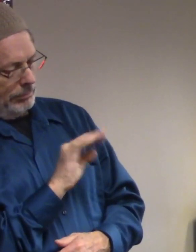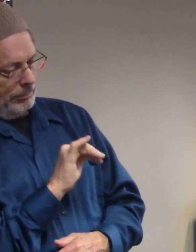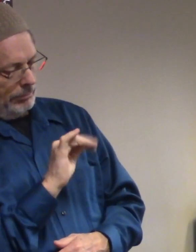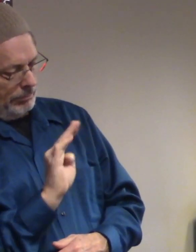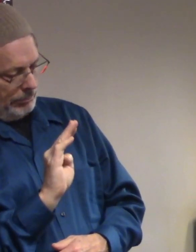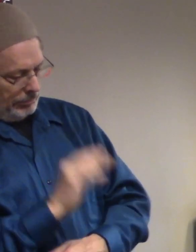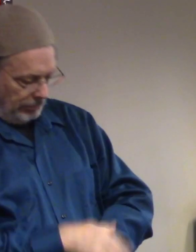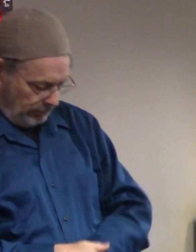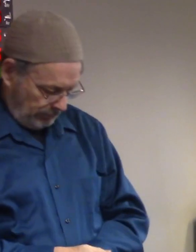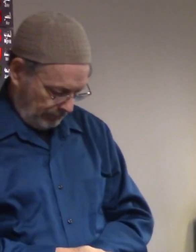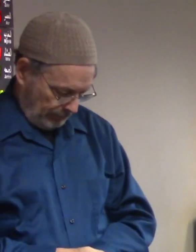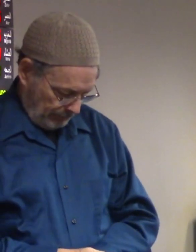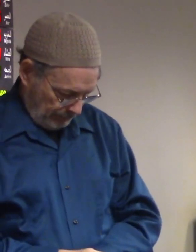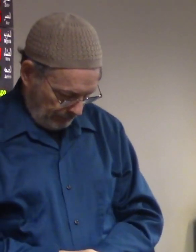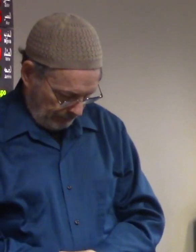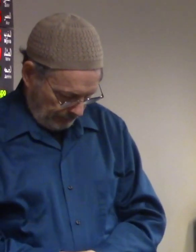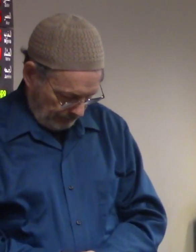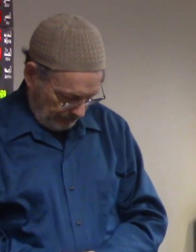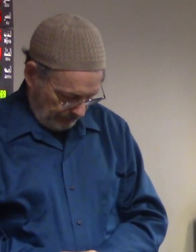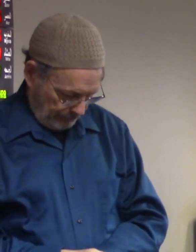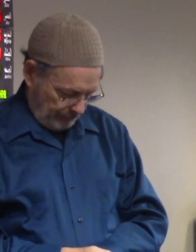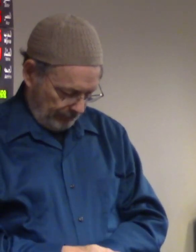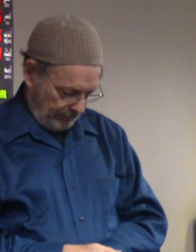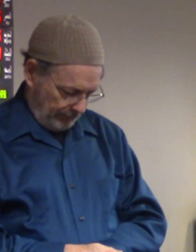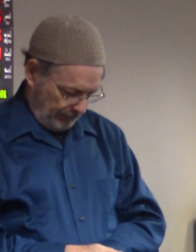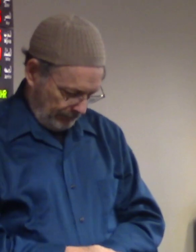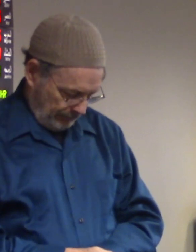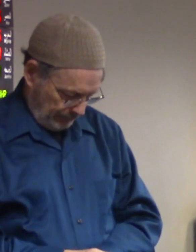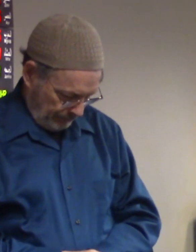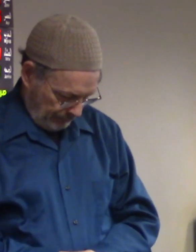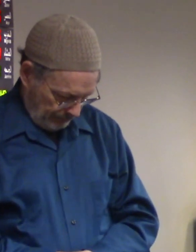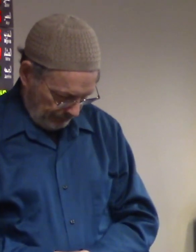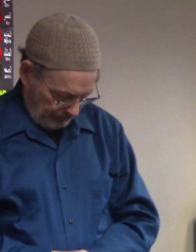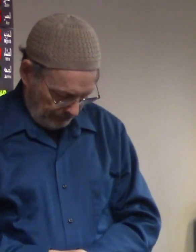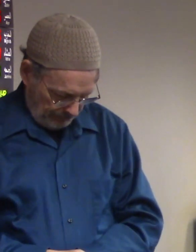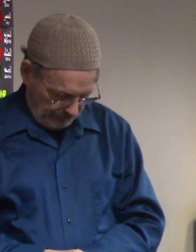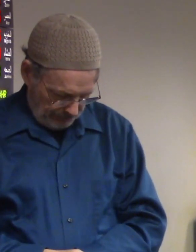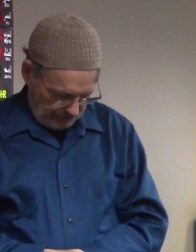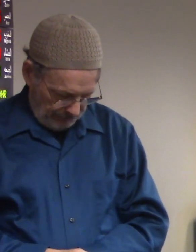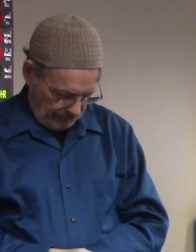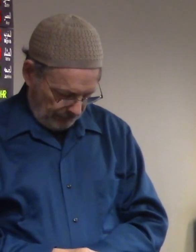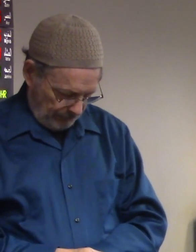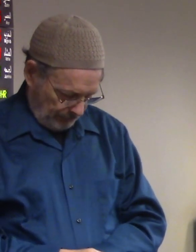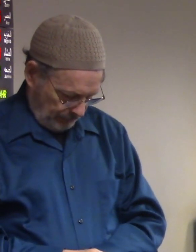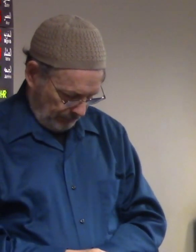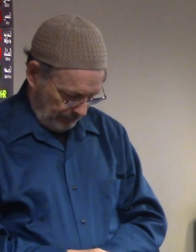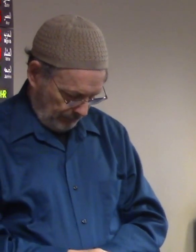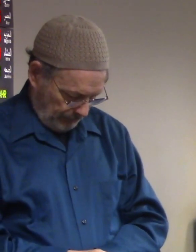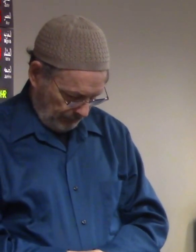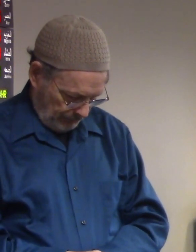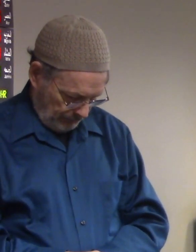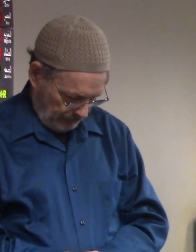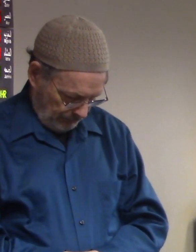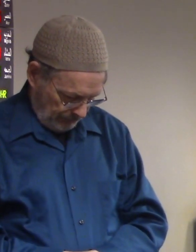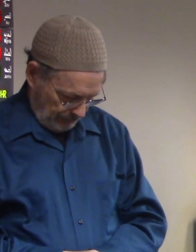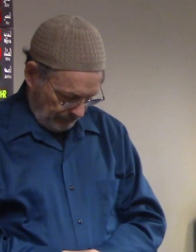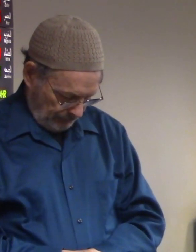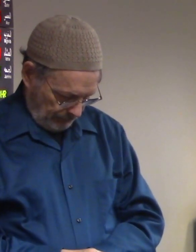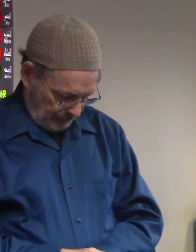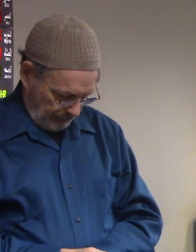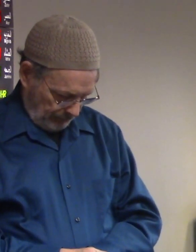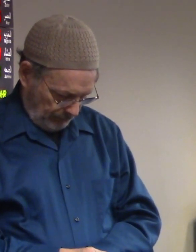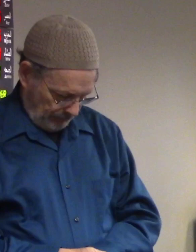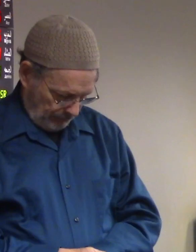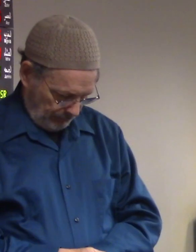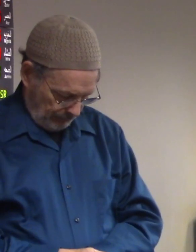فَقَدْ قَرَنْتَ إِسْمِكْ بِإِسْمِي يَا حَبِيبِي فَقَدْ لَا يَقُولُ أَحَدْ لَا إِلَهَ إِلَّا اللَّهِ إِلَّا قَالَ مُحَمَّدٌ رَسُولُ اللَّهِ